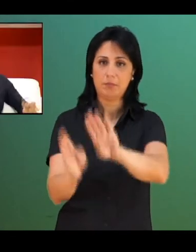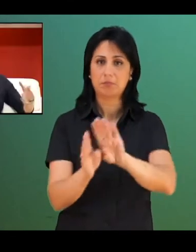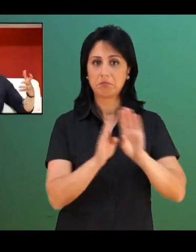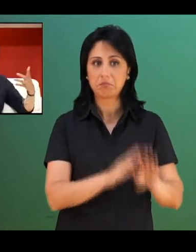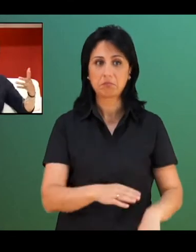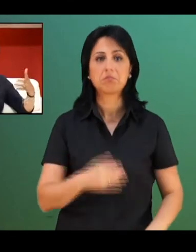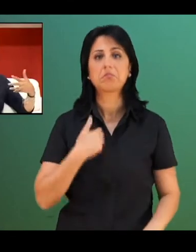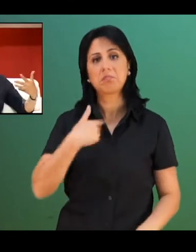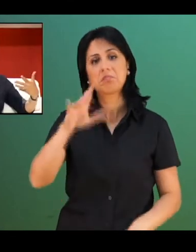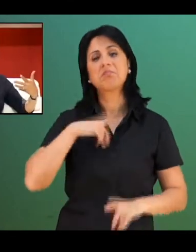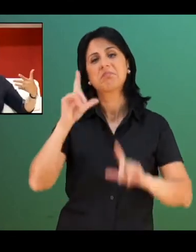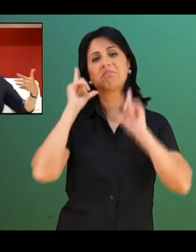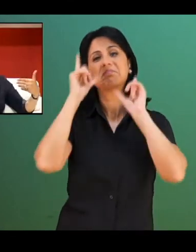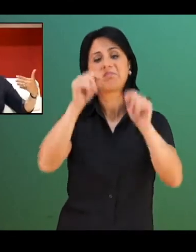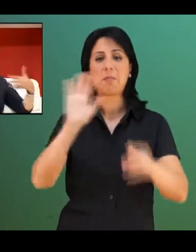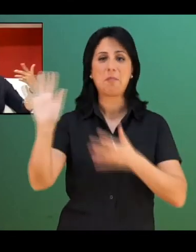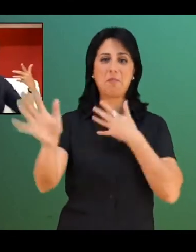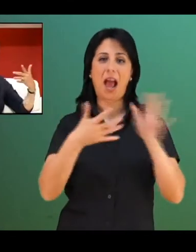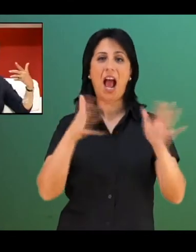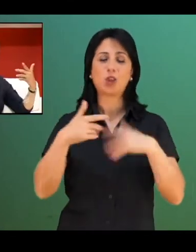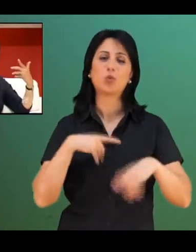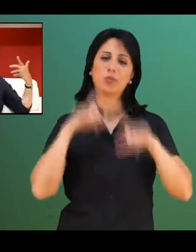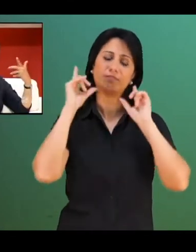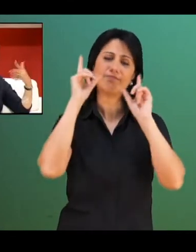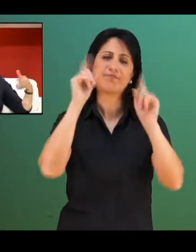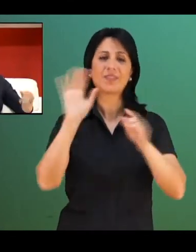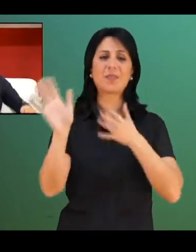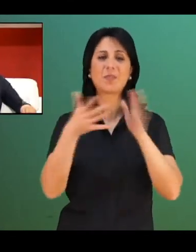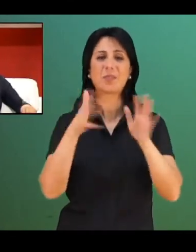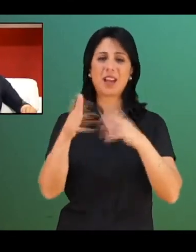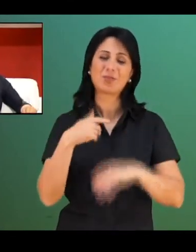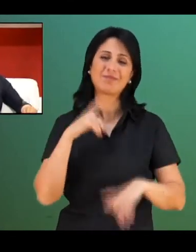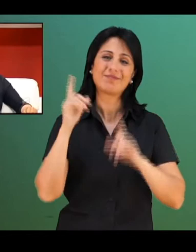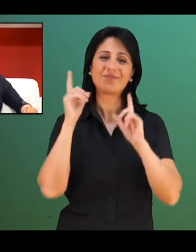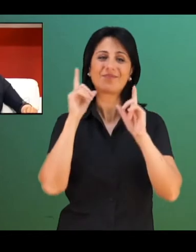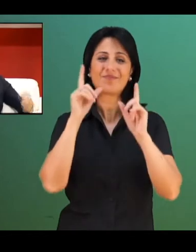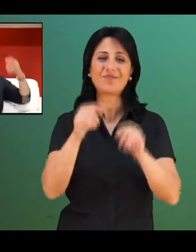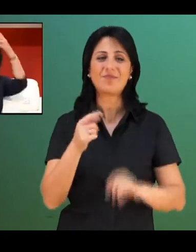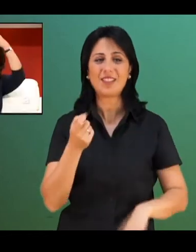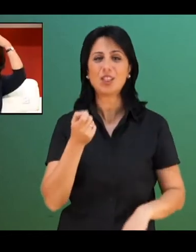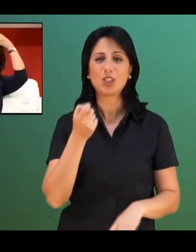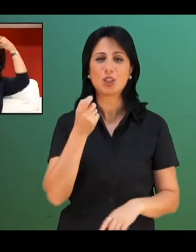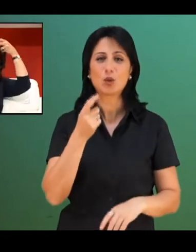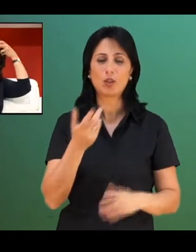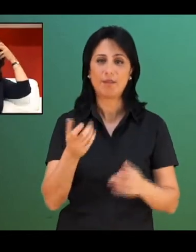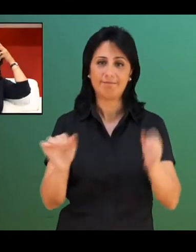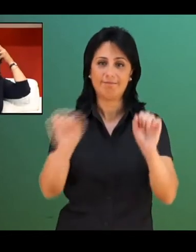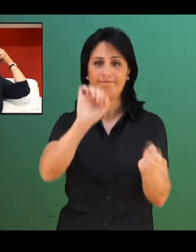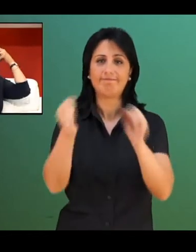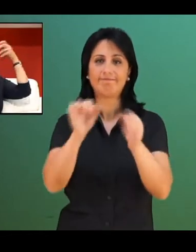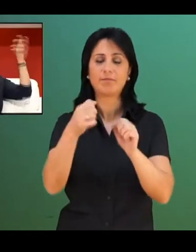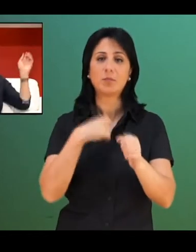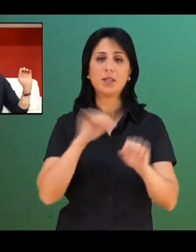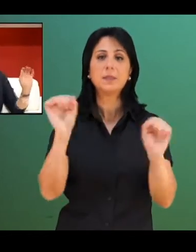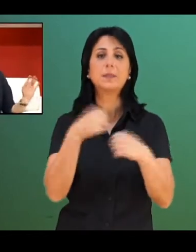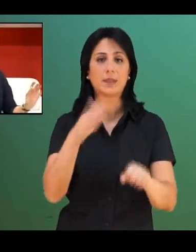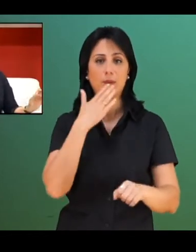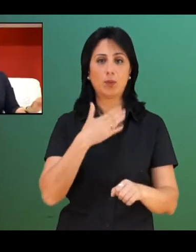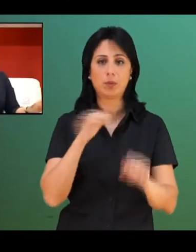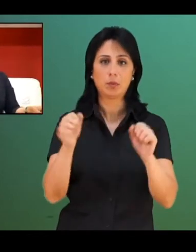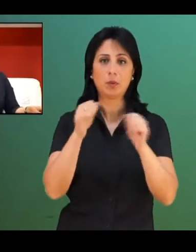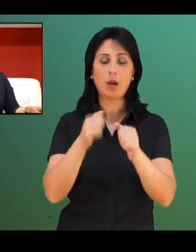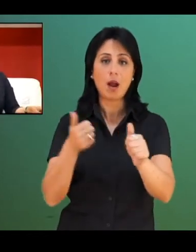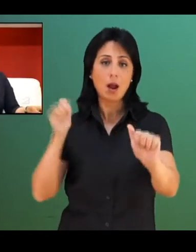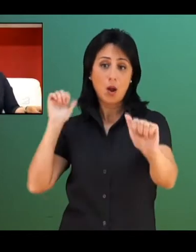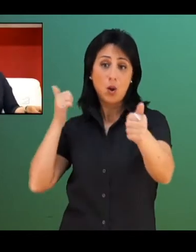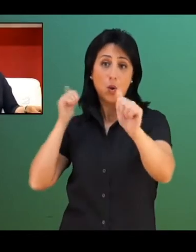და ცოტა აწყვეტით მივდივარ ესეთი ცოტა ისეთი ვრული ვარ რა ხეცი და უკან დამედევნა პატრული გორის ტრასაზე და ვიფიქრე ეხა ასლარიანი